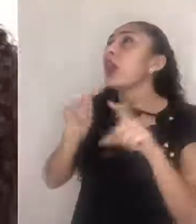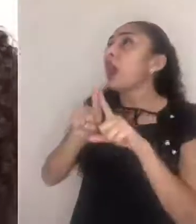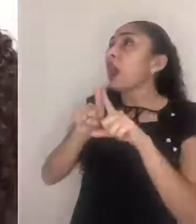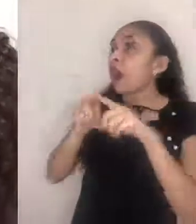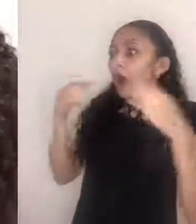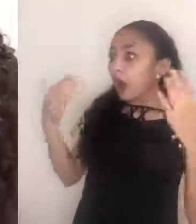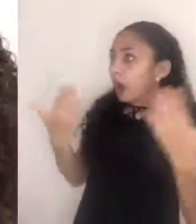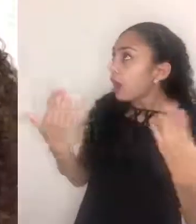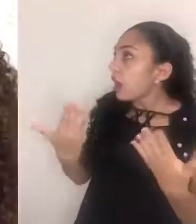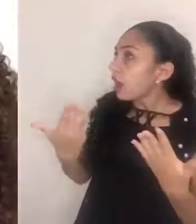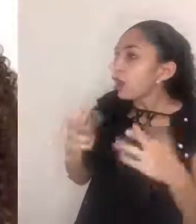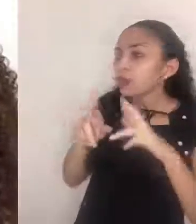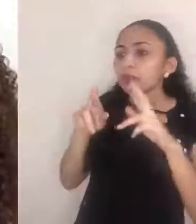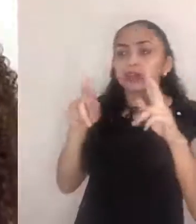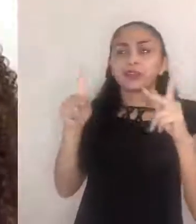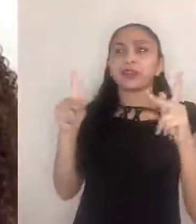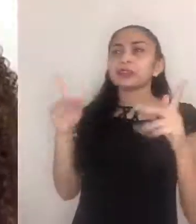E é sobre isso que nós iremos